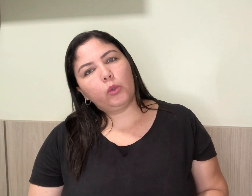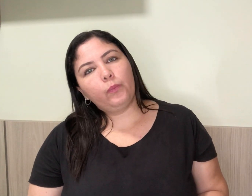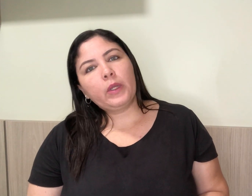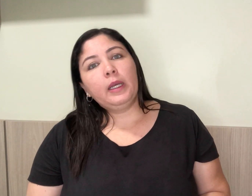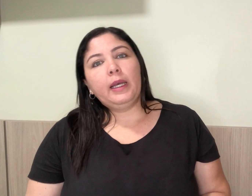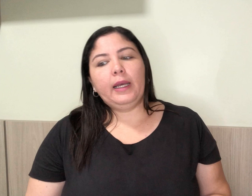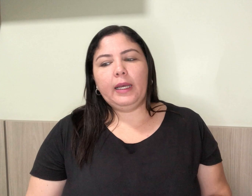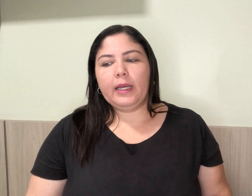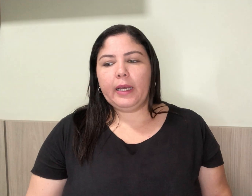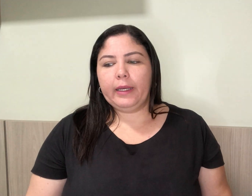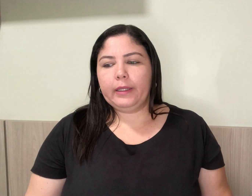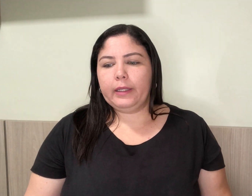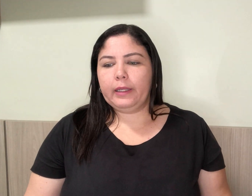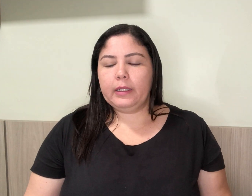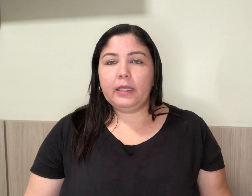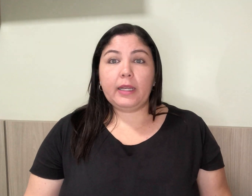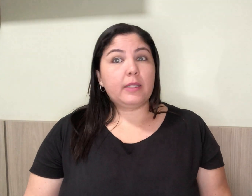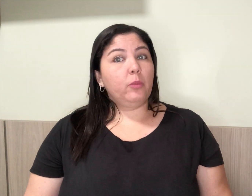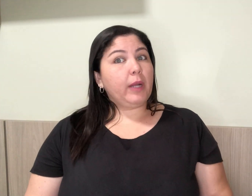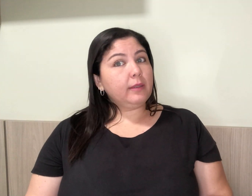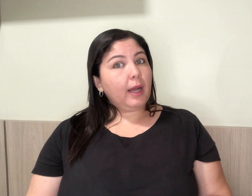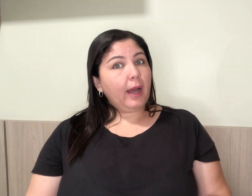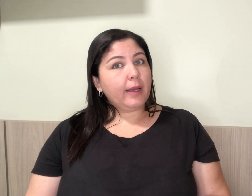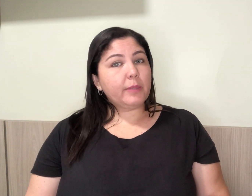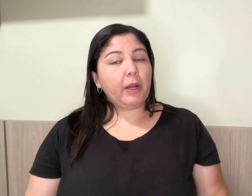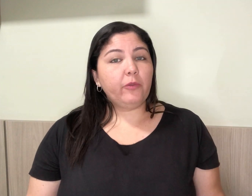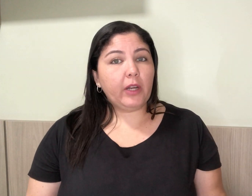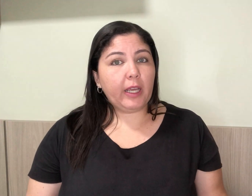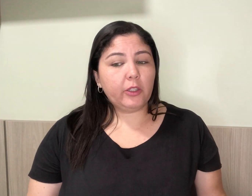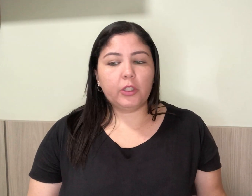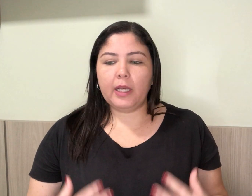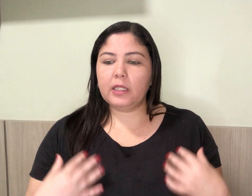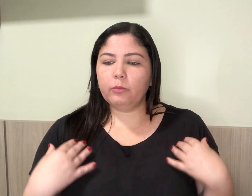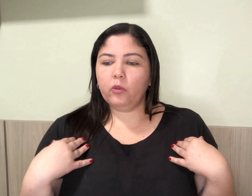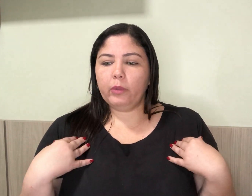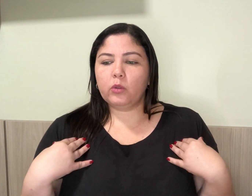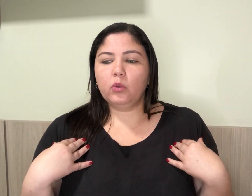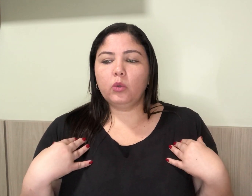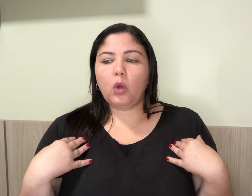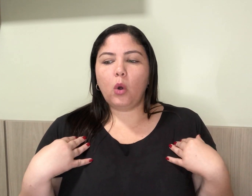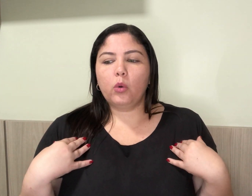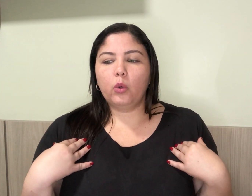outro, a inclinação para trás, para frente, né? Esses movimentos do tronco,